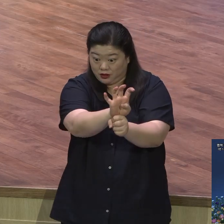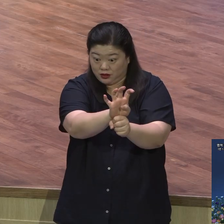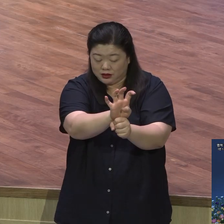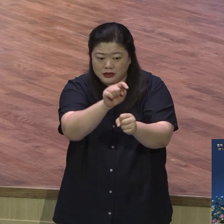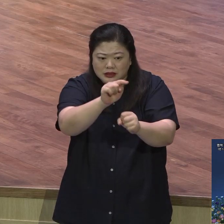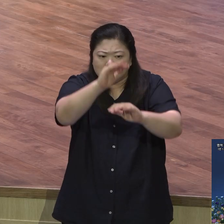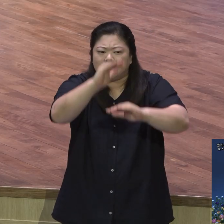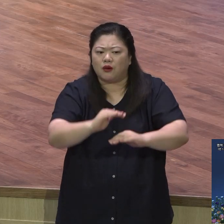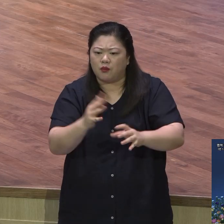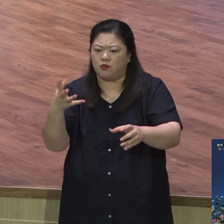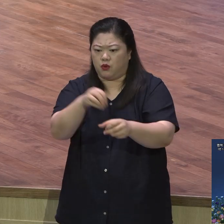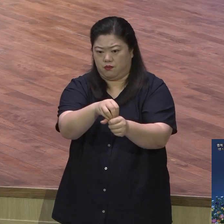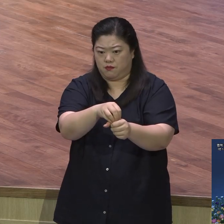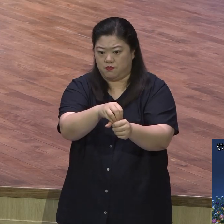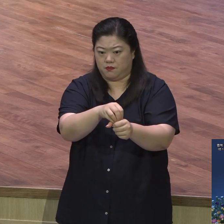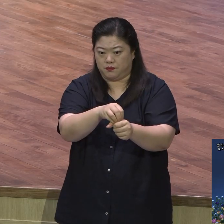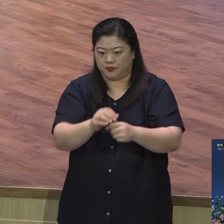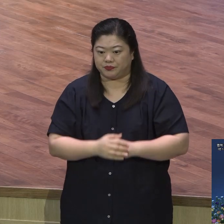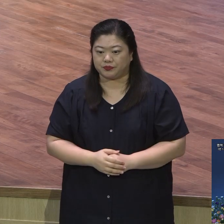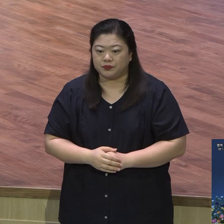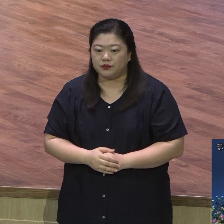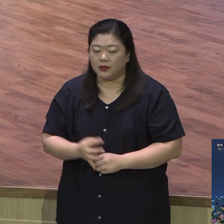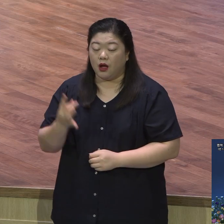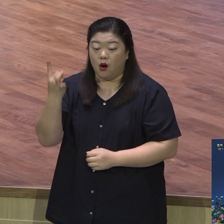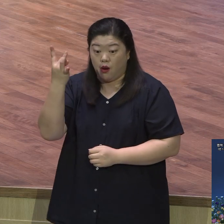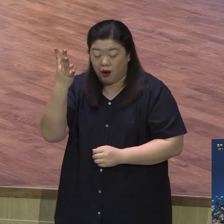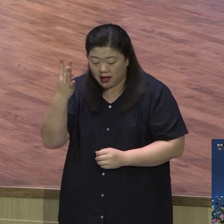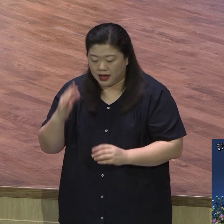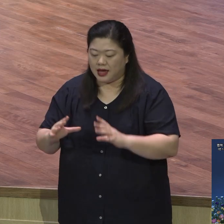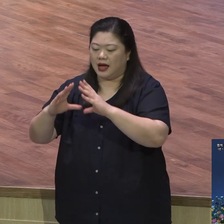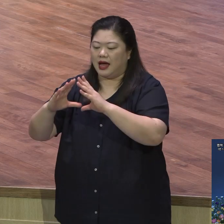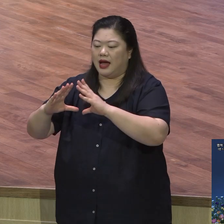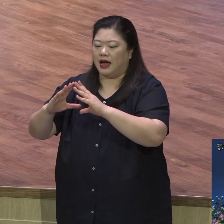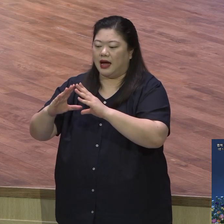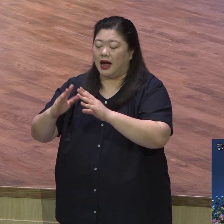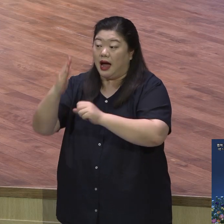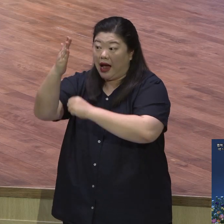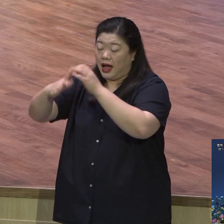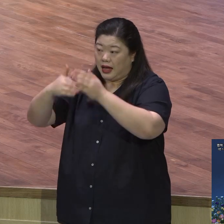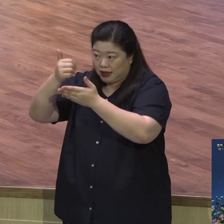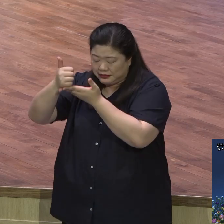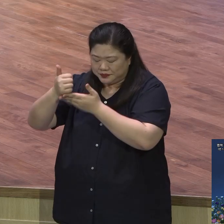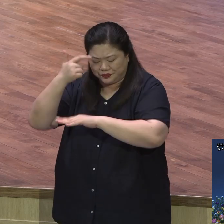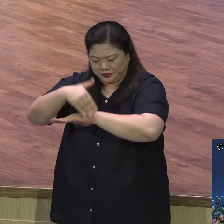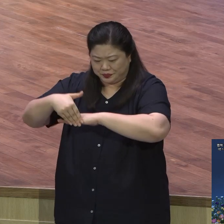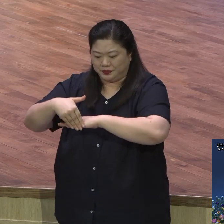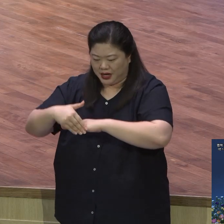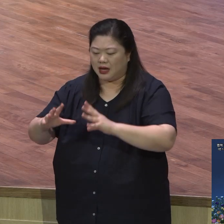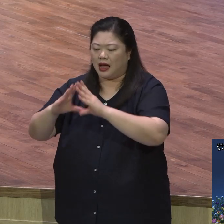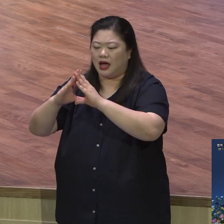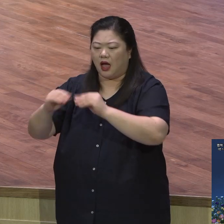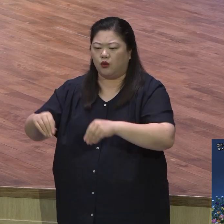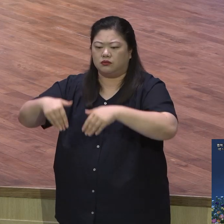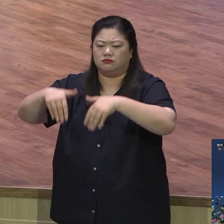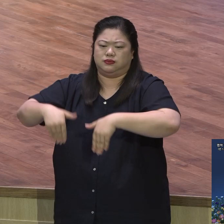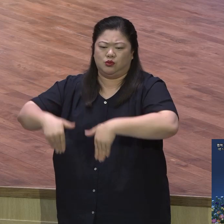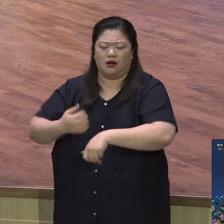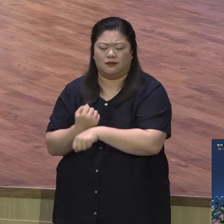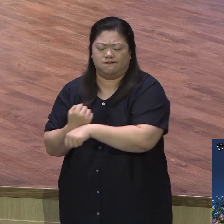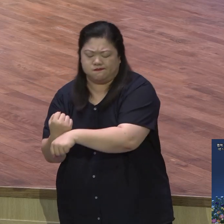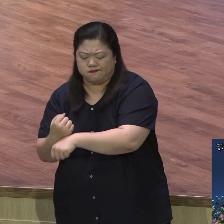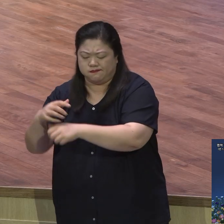특별히 민숙이는 애굽의 노예였던 과거의 정체성에서 벗어나서 하나님의 불의심을 받은 자로서 그 모습을